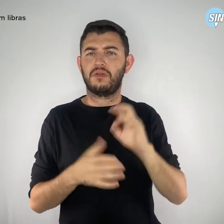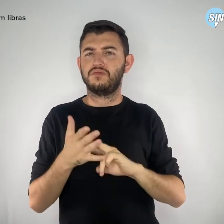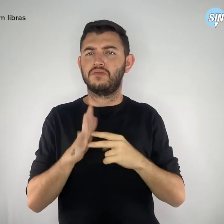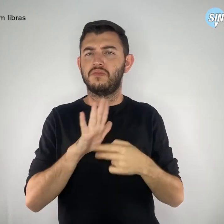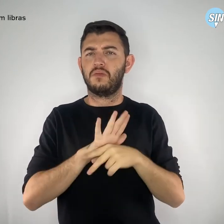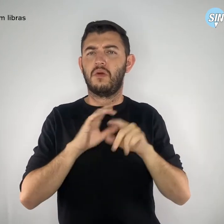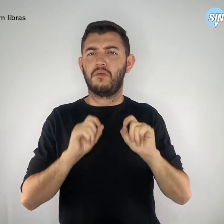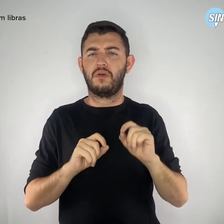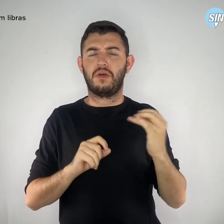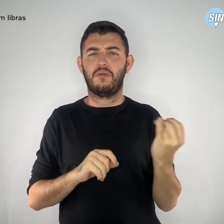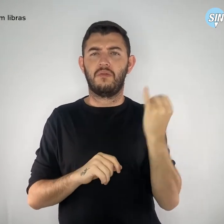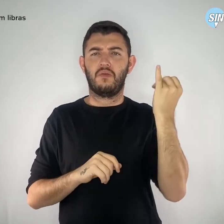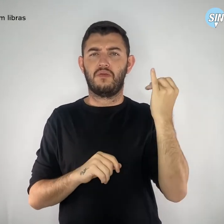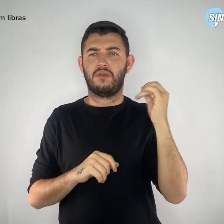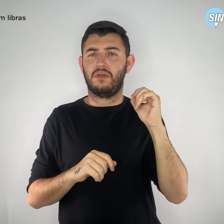de liderança, por exemplo.